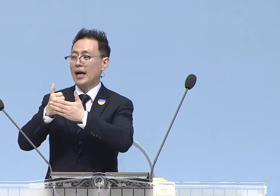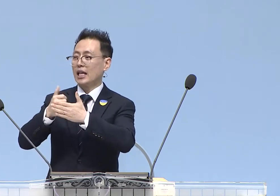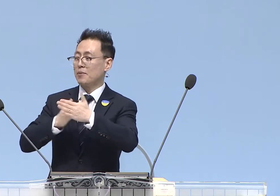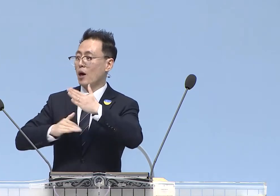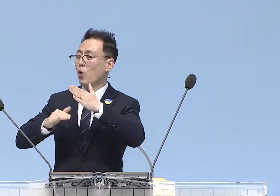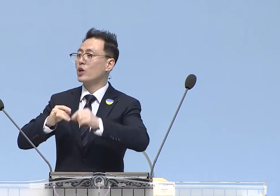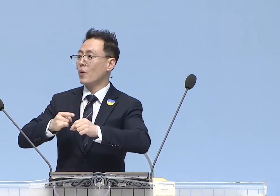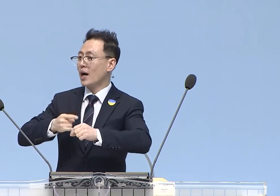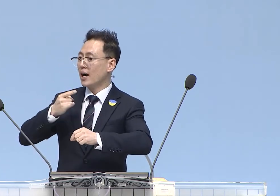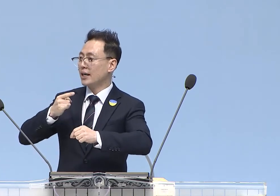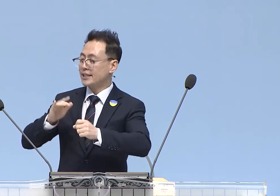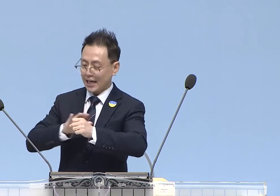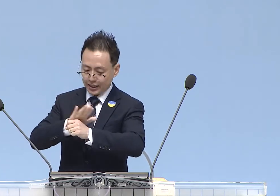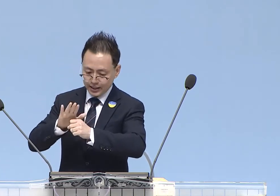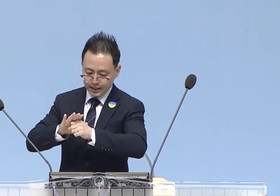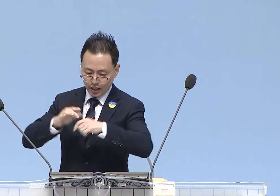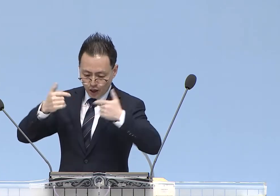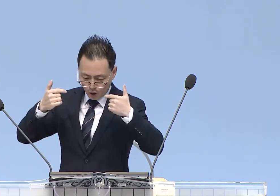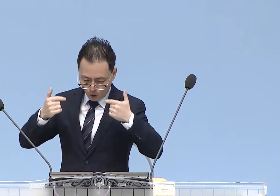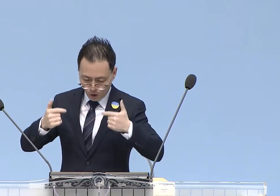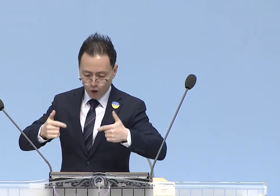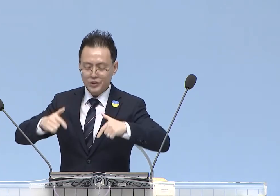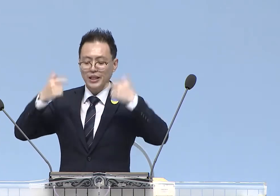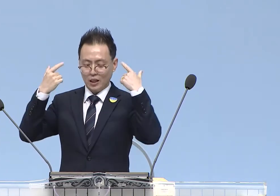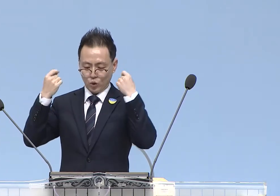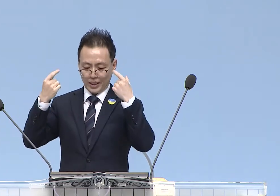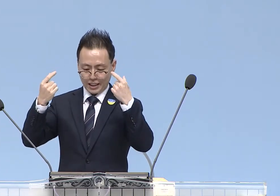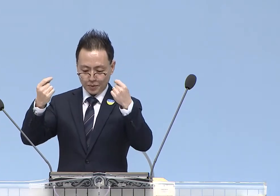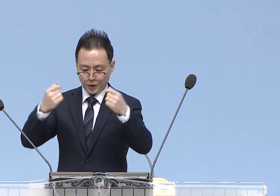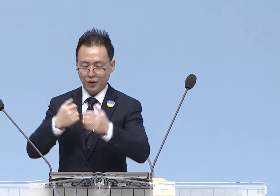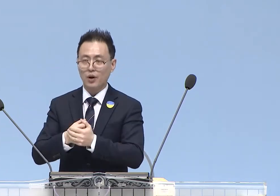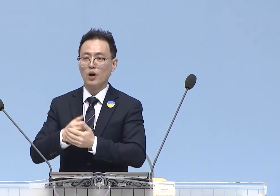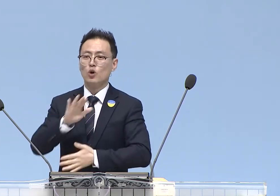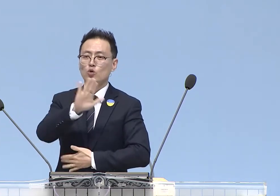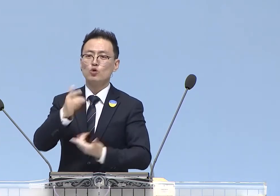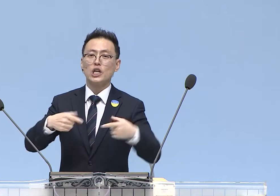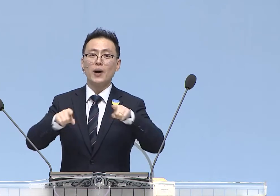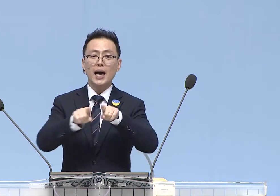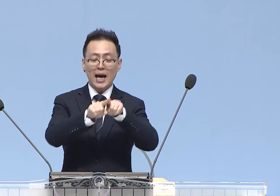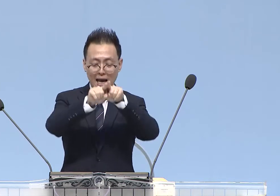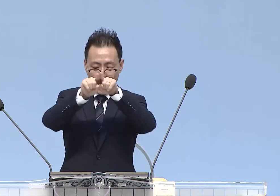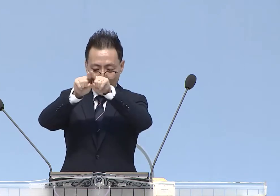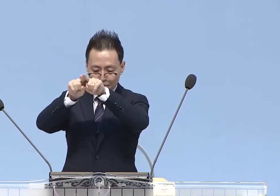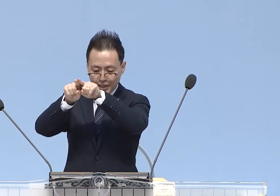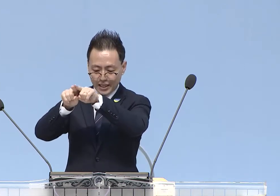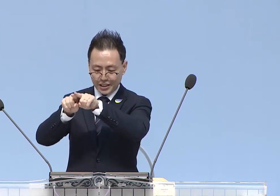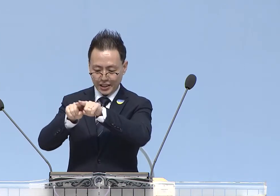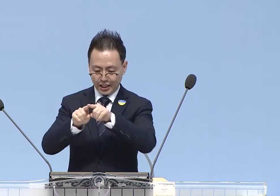하나님의 공의와 사랑은 언제나 동일하시며 우리와 함께 하시기